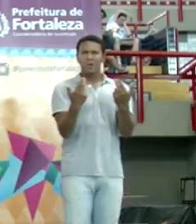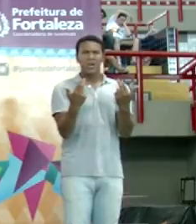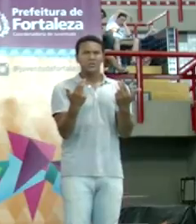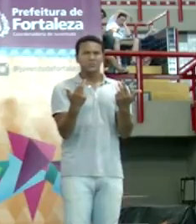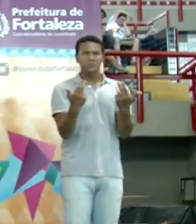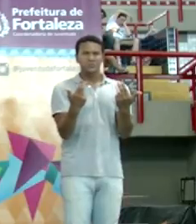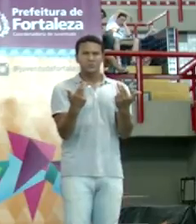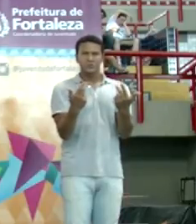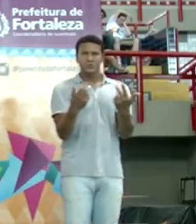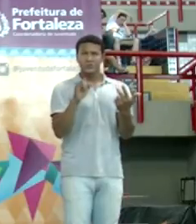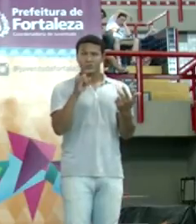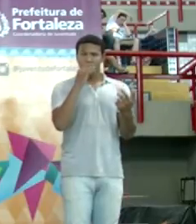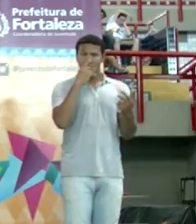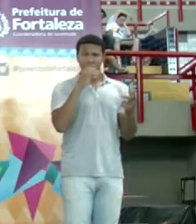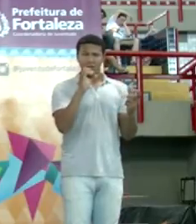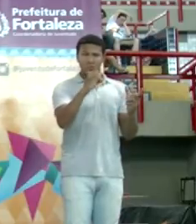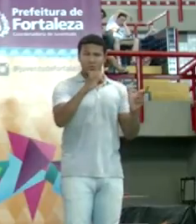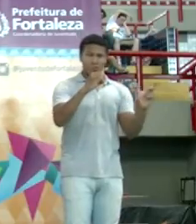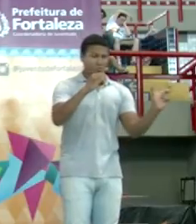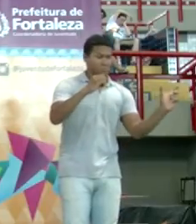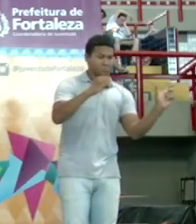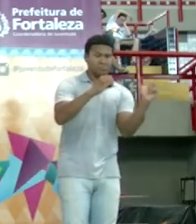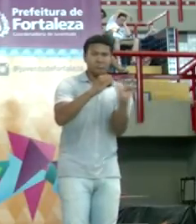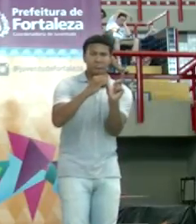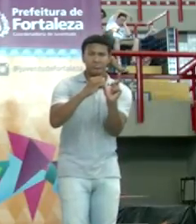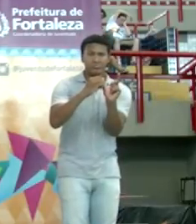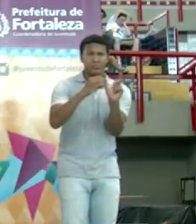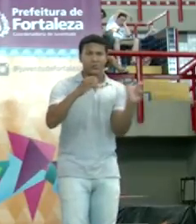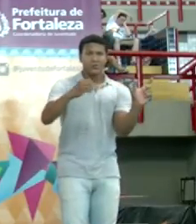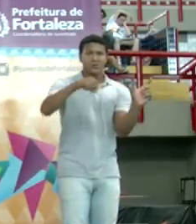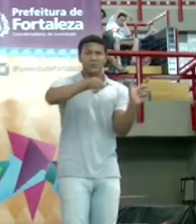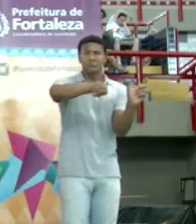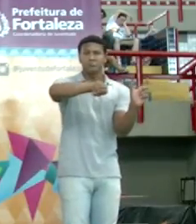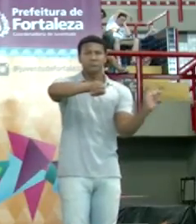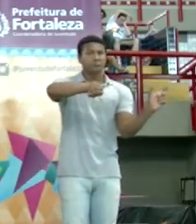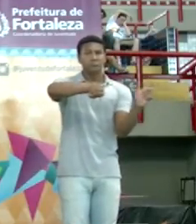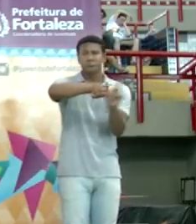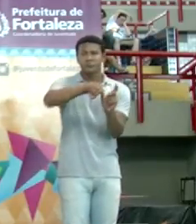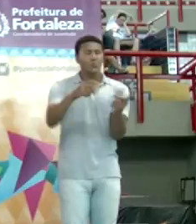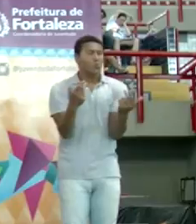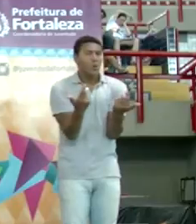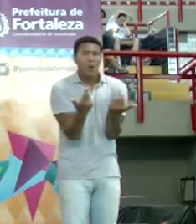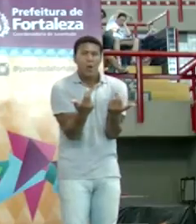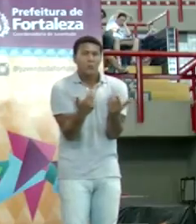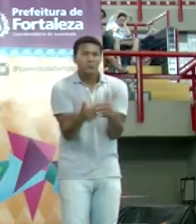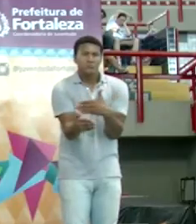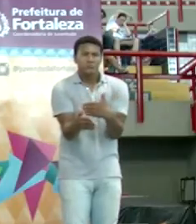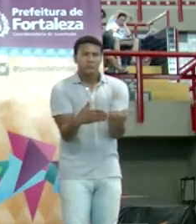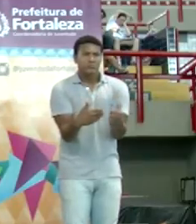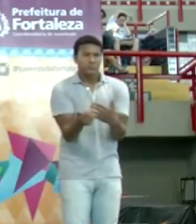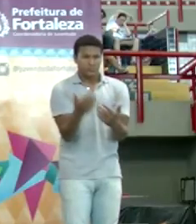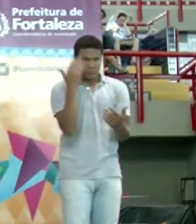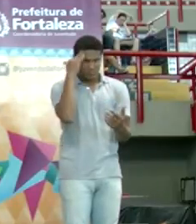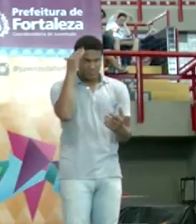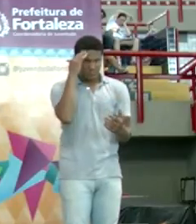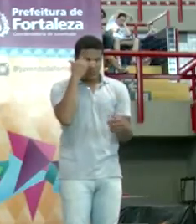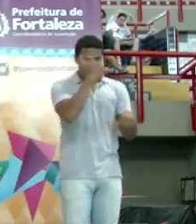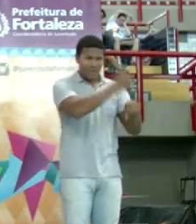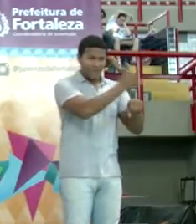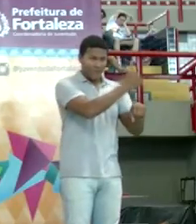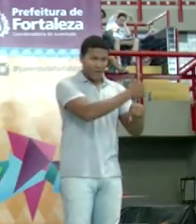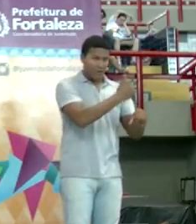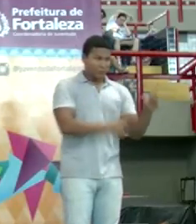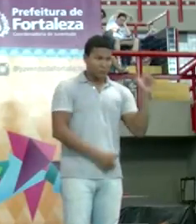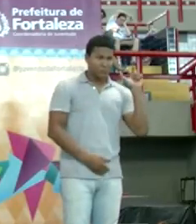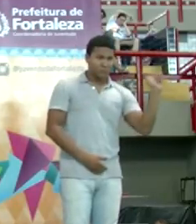e polo norte atrai ferro. Polo sul atrai polo norte. O ferro não é um